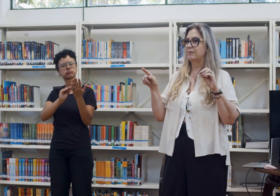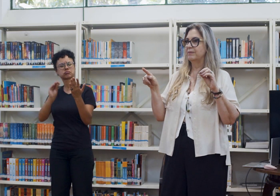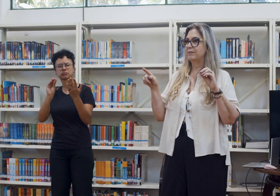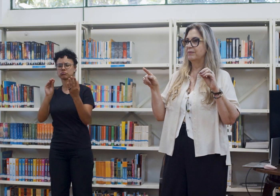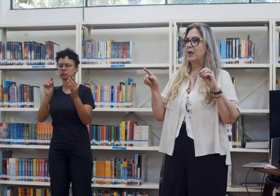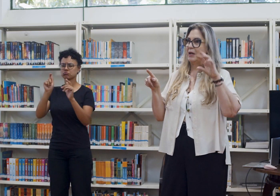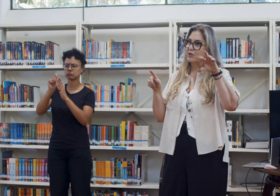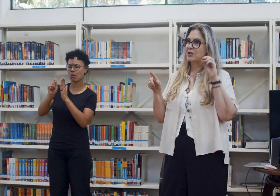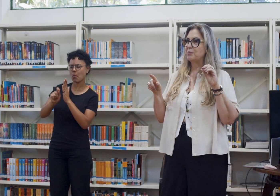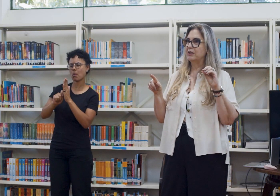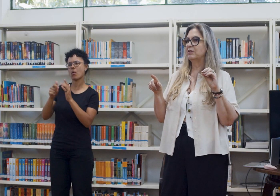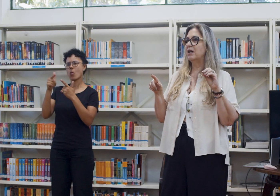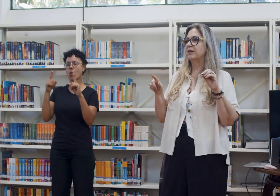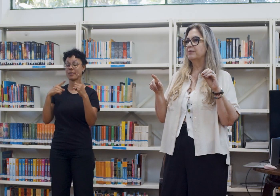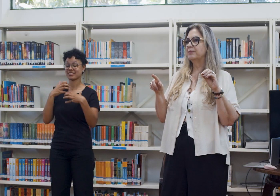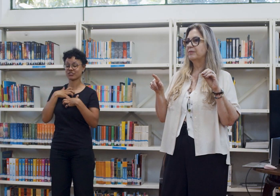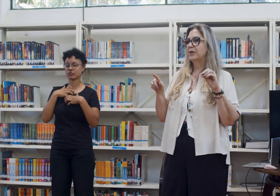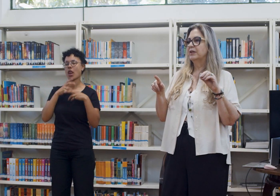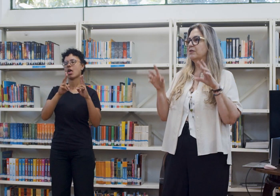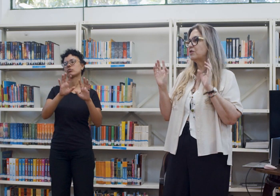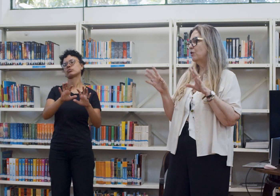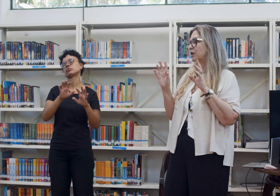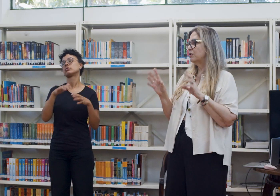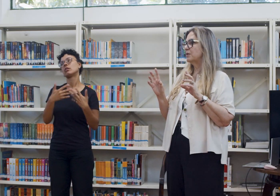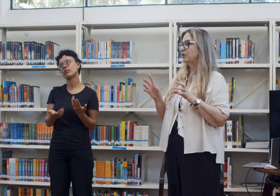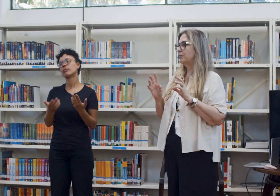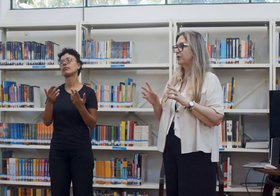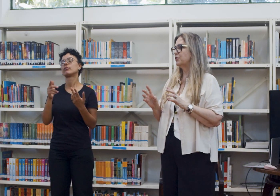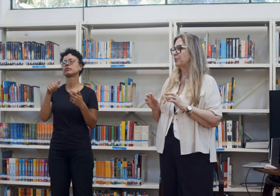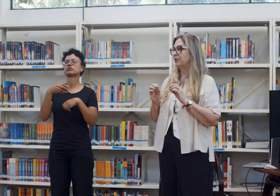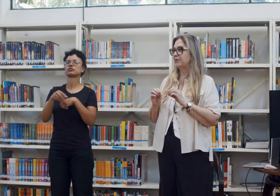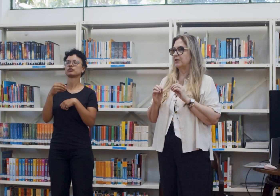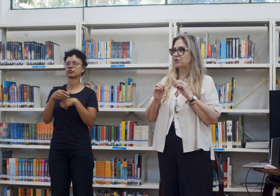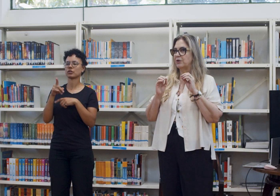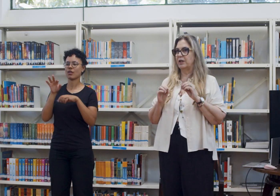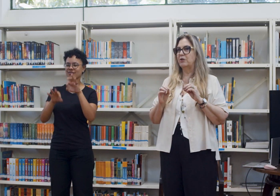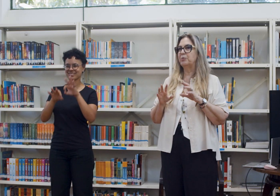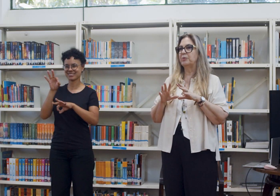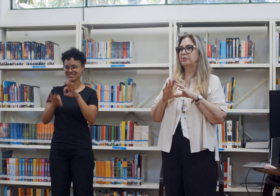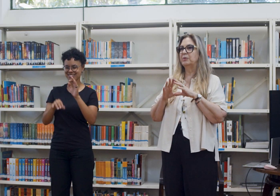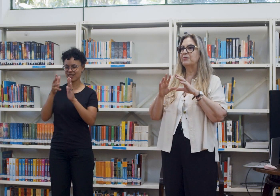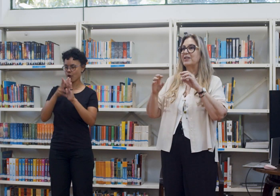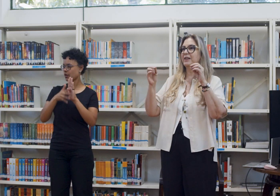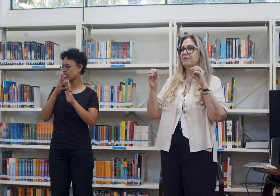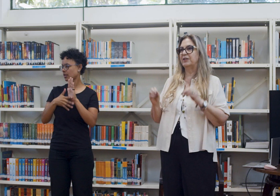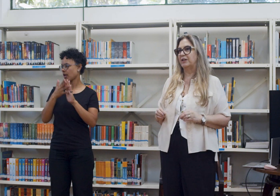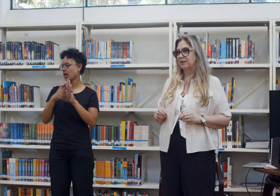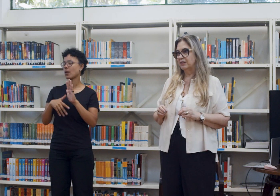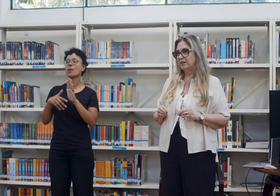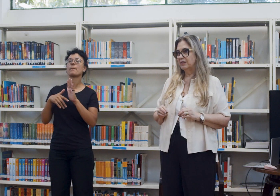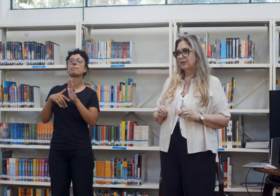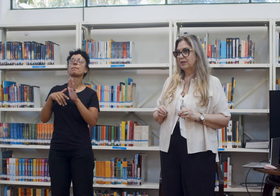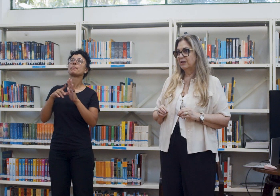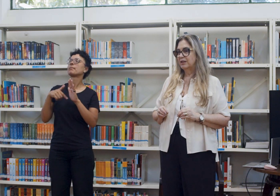reescrever. Mas o sentimento está ali. Então isso é outra coisa muito importante para uma oficina de roteiro, para uma oficina de vida.